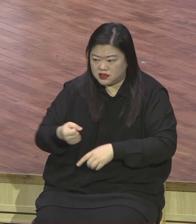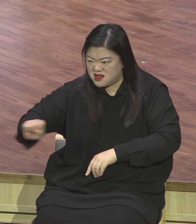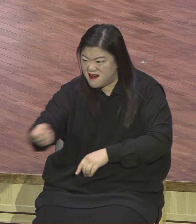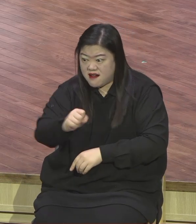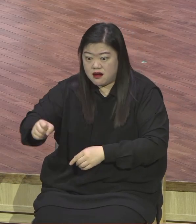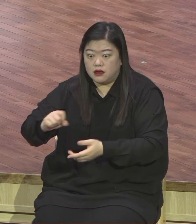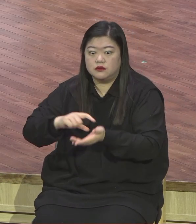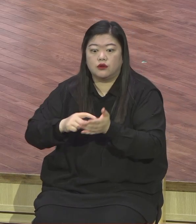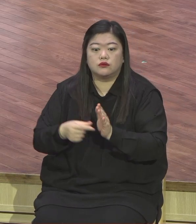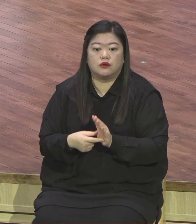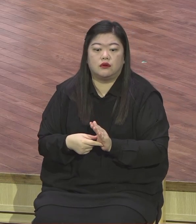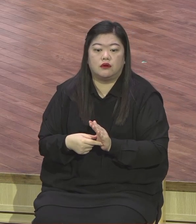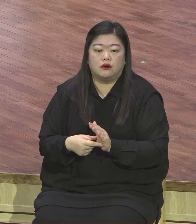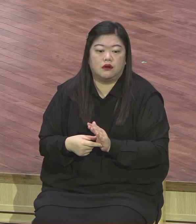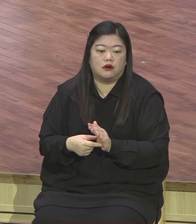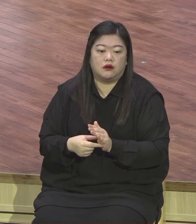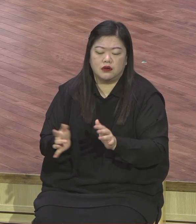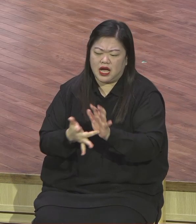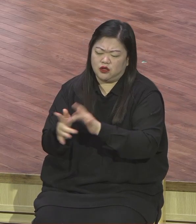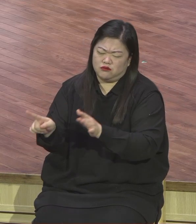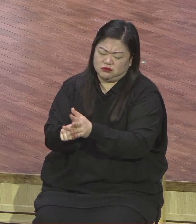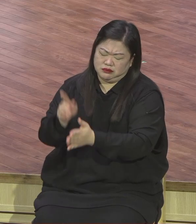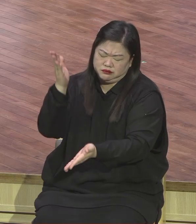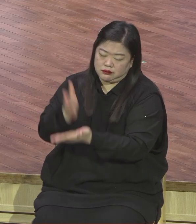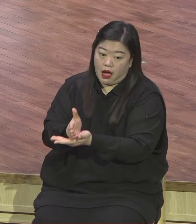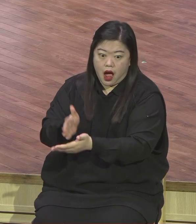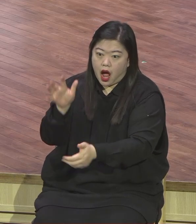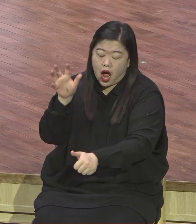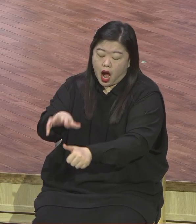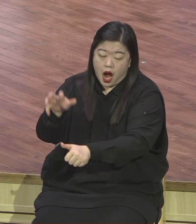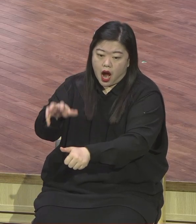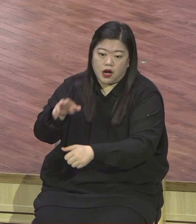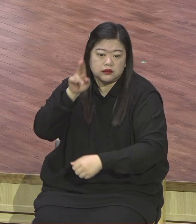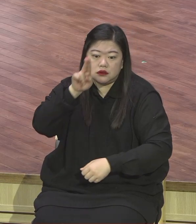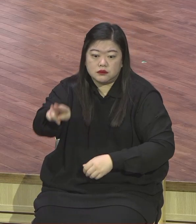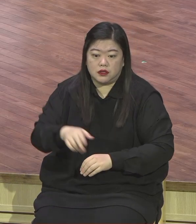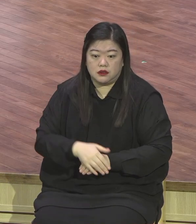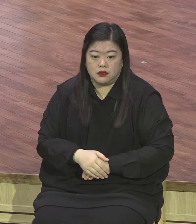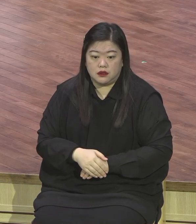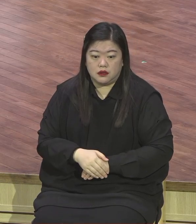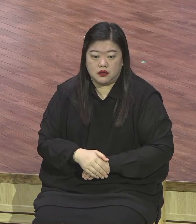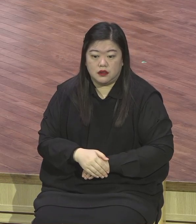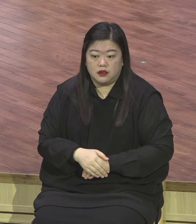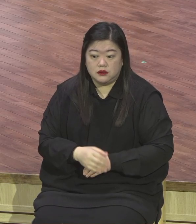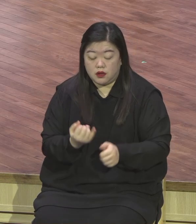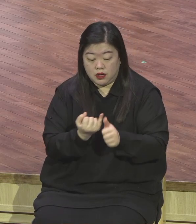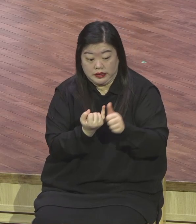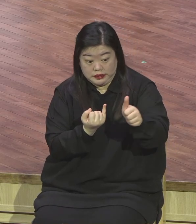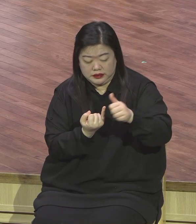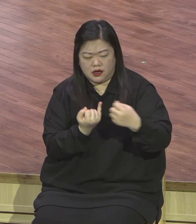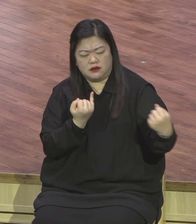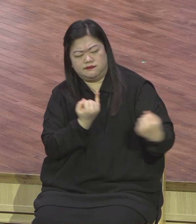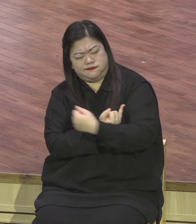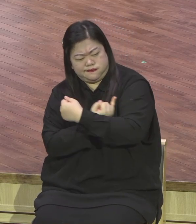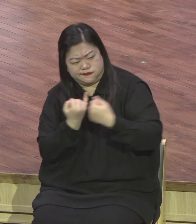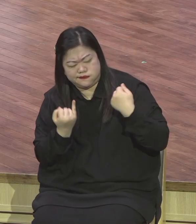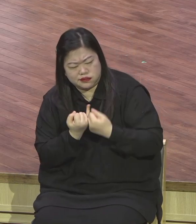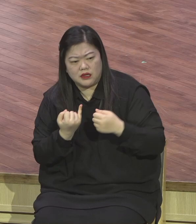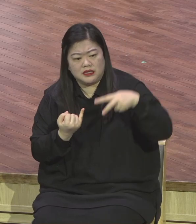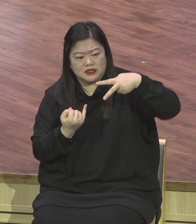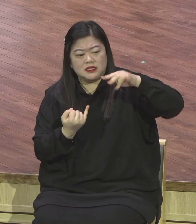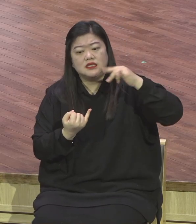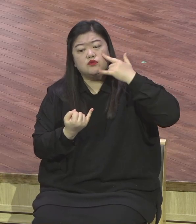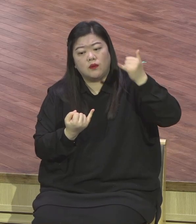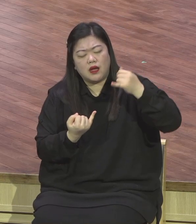영적으로 이미 은혜를 받았기 때문에 시아버지가 때려도 남편이 핍박하고 부모가 핍박해도 그걸 다